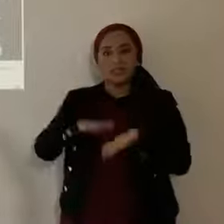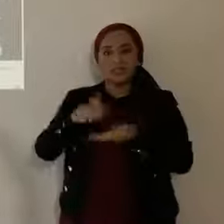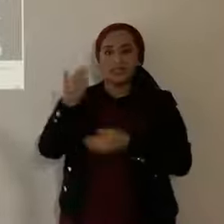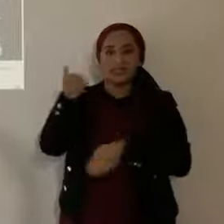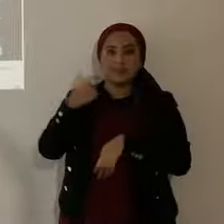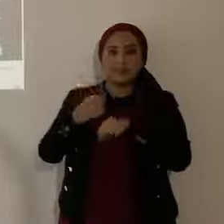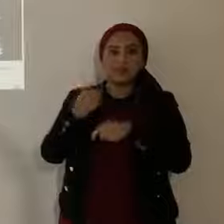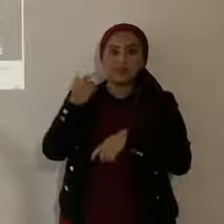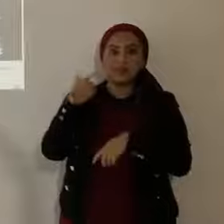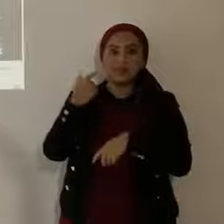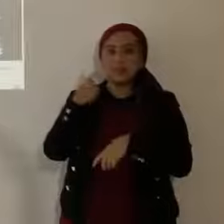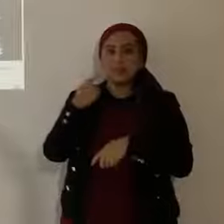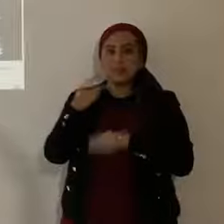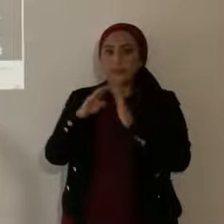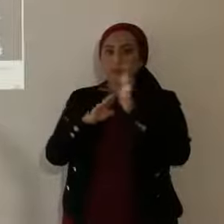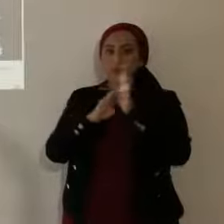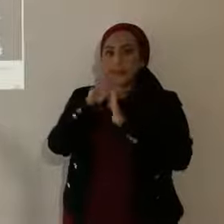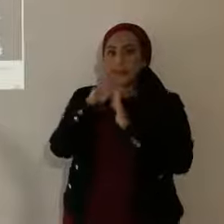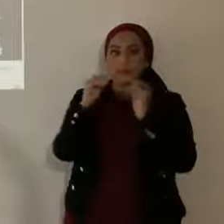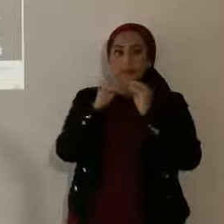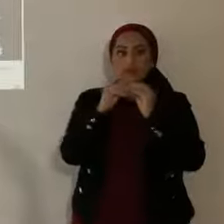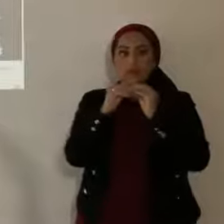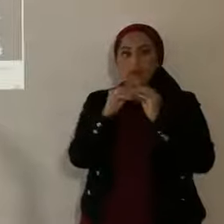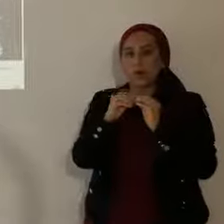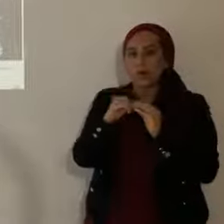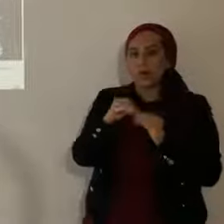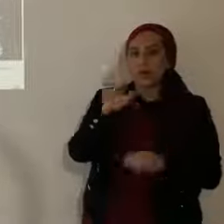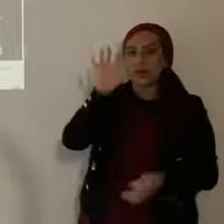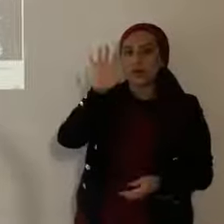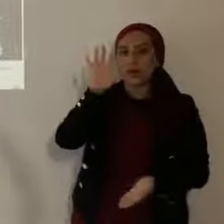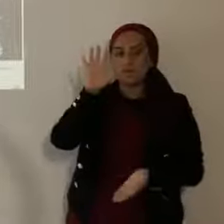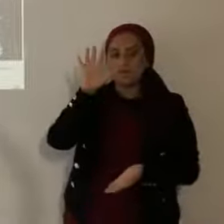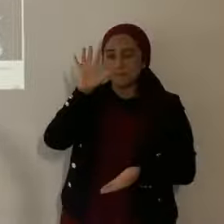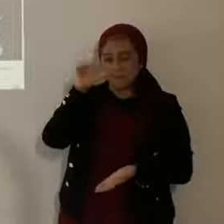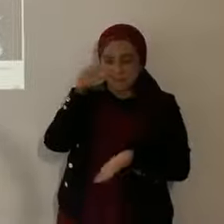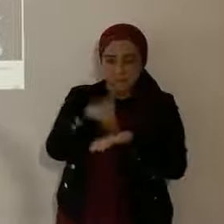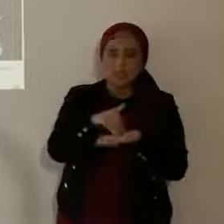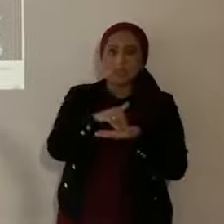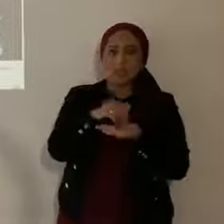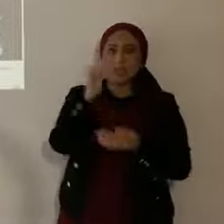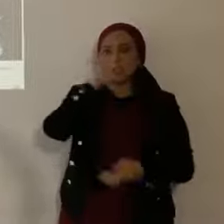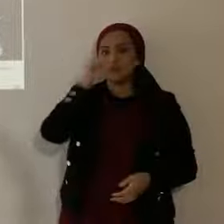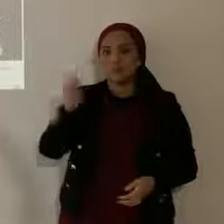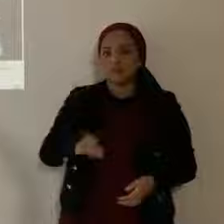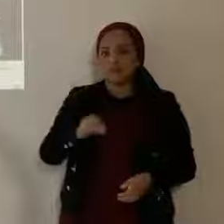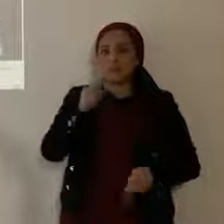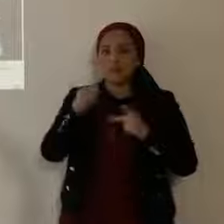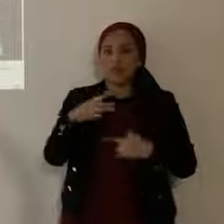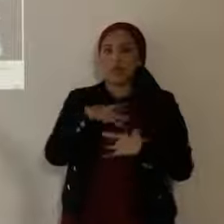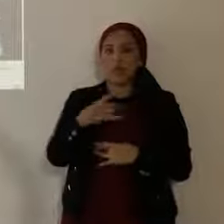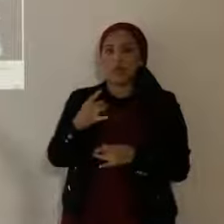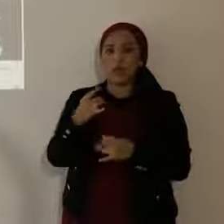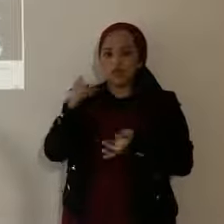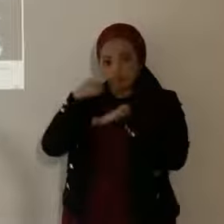en español, aumentaron en más de un 5000% en todo el mundo. Eso es lo que le interesó a la gente, pintarse